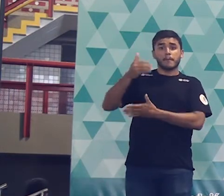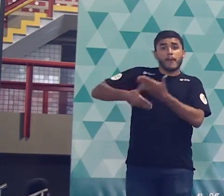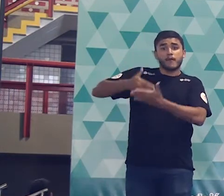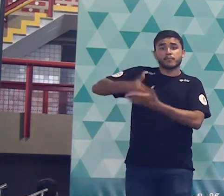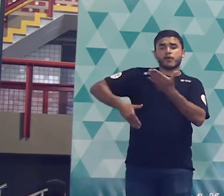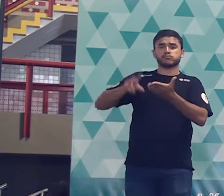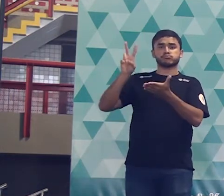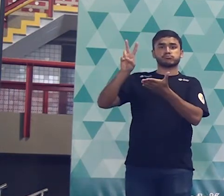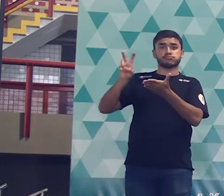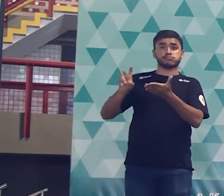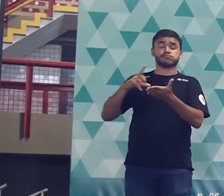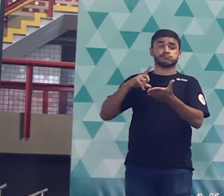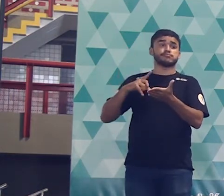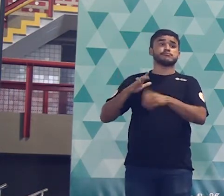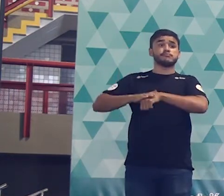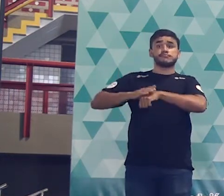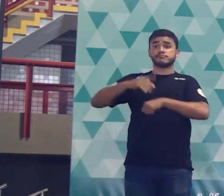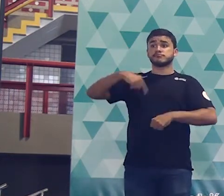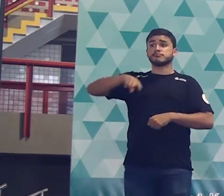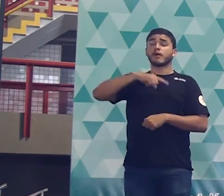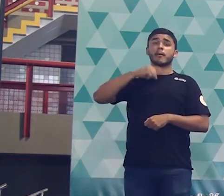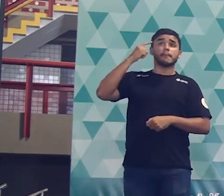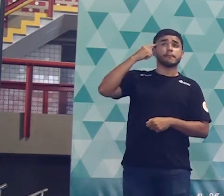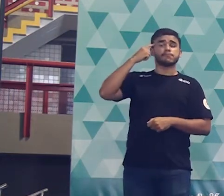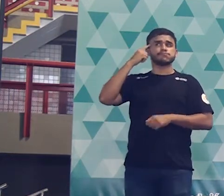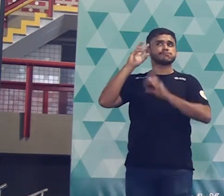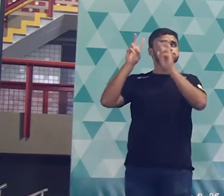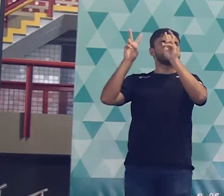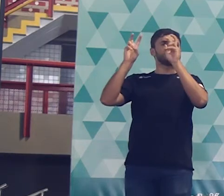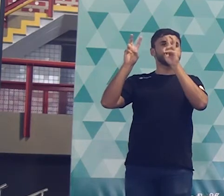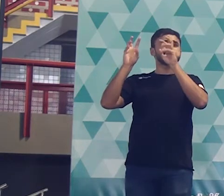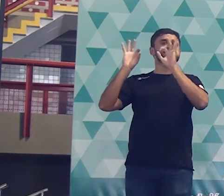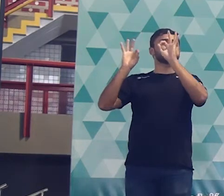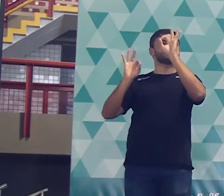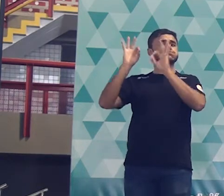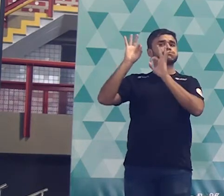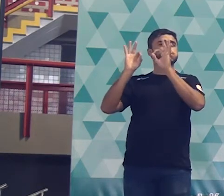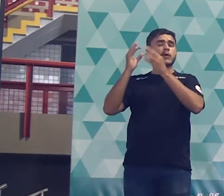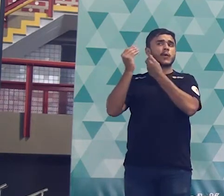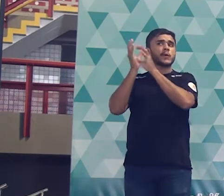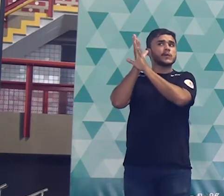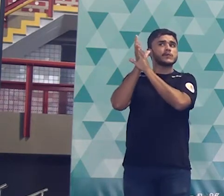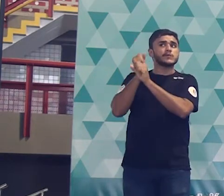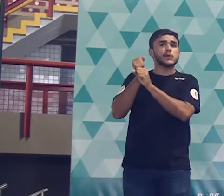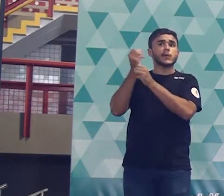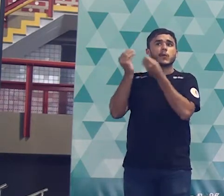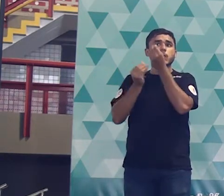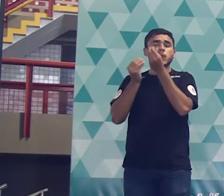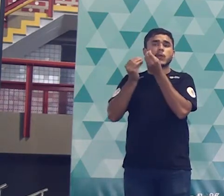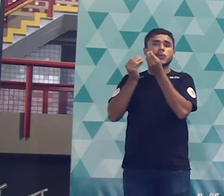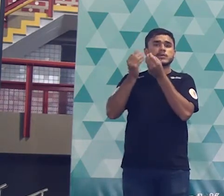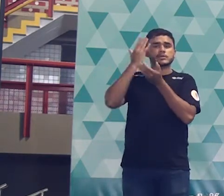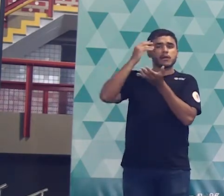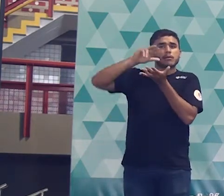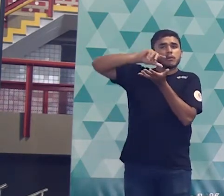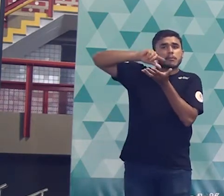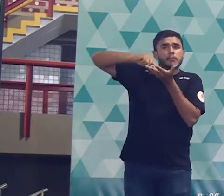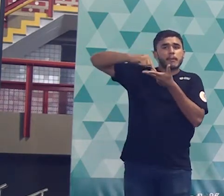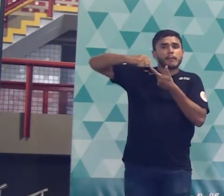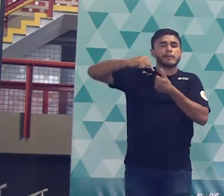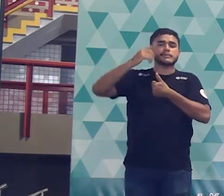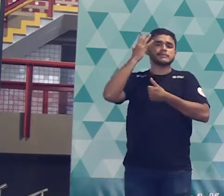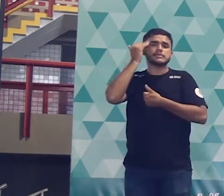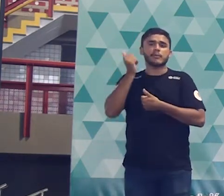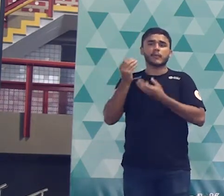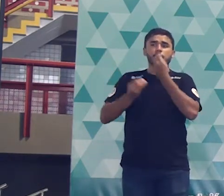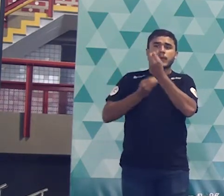todo mundo aqui tem que ter uma noção, pelo menos uma noção básica do que está acontecendo na termoquímica. Porque o que é a termoquímica? A termoquímica